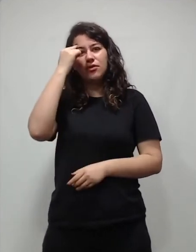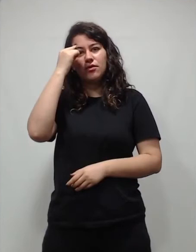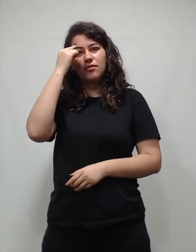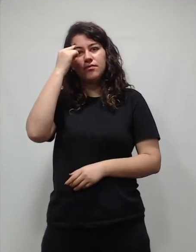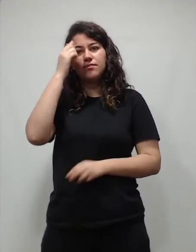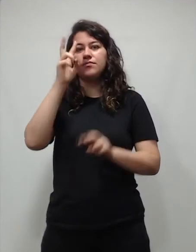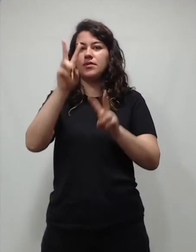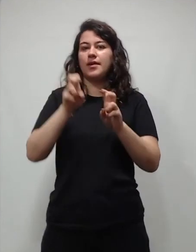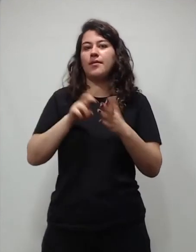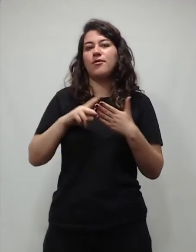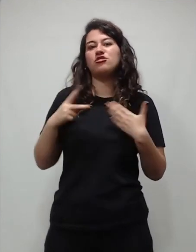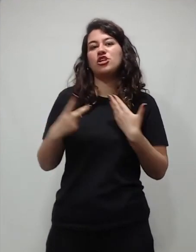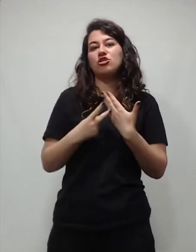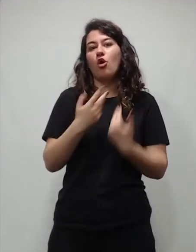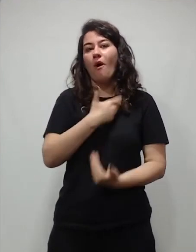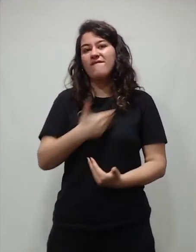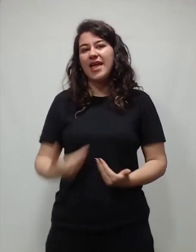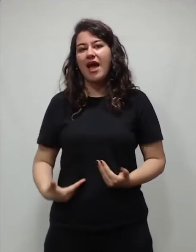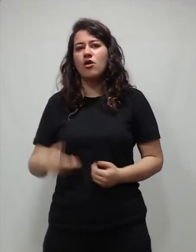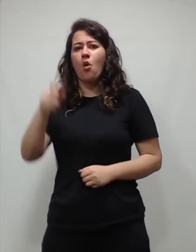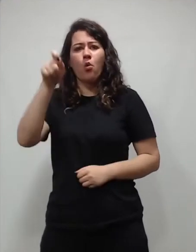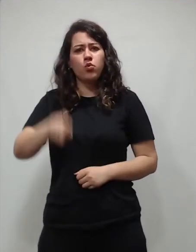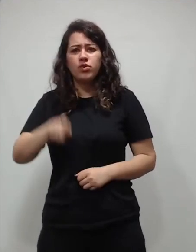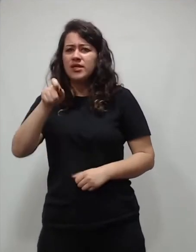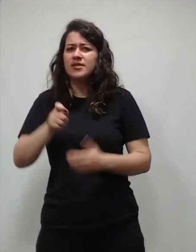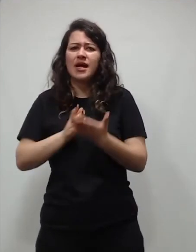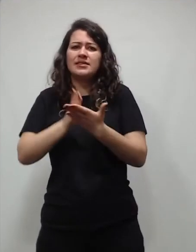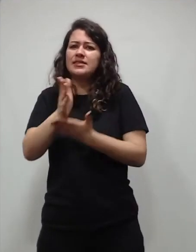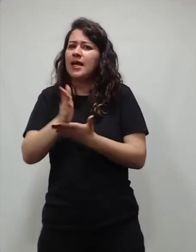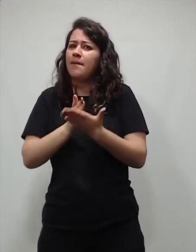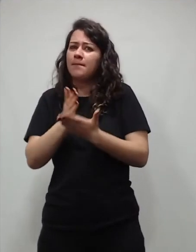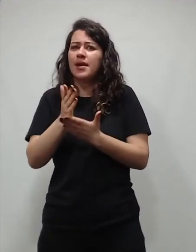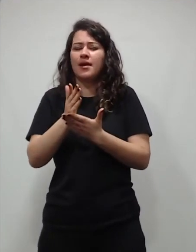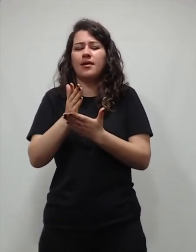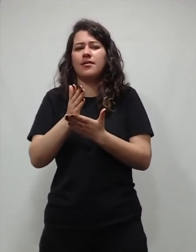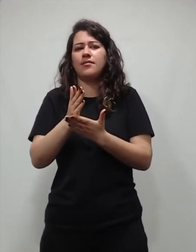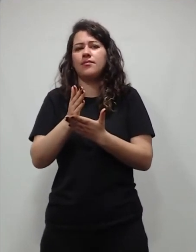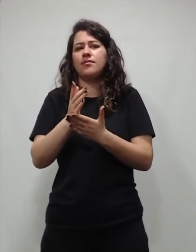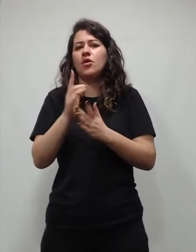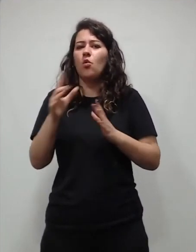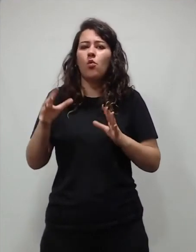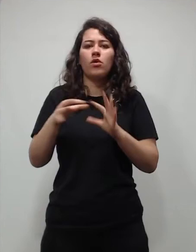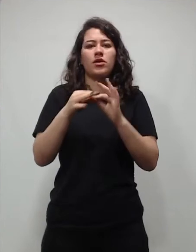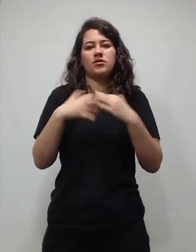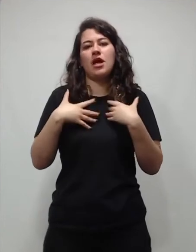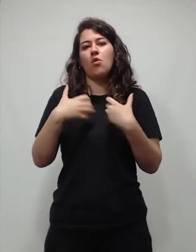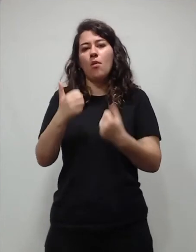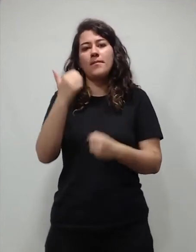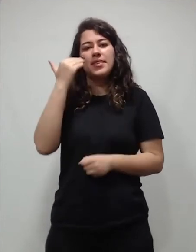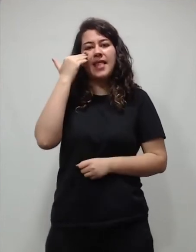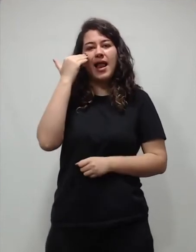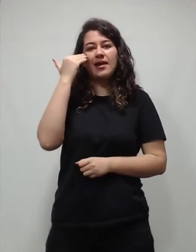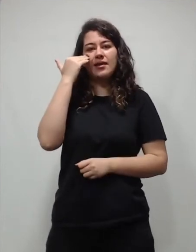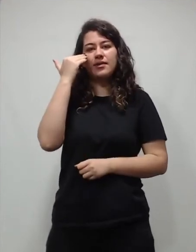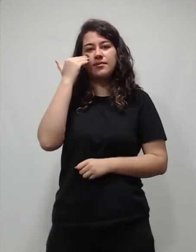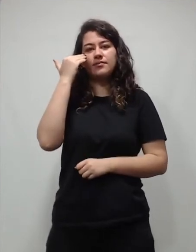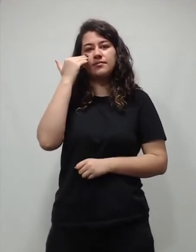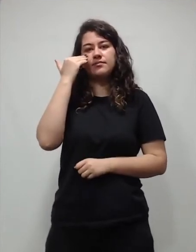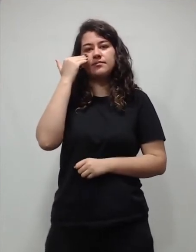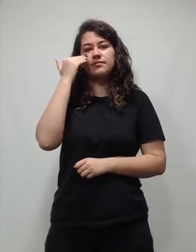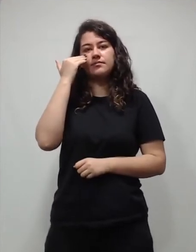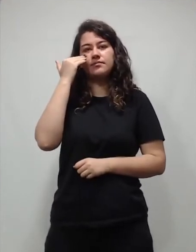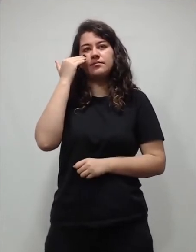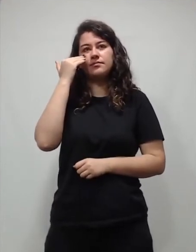de las políticas públicas, la justicia, todo esto que se ha hablado, la salud mental